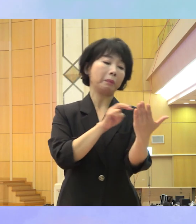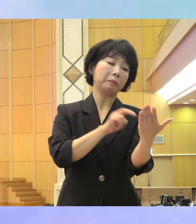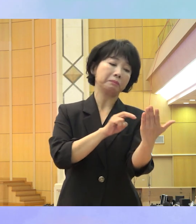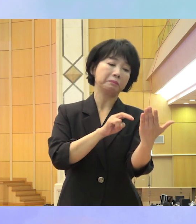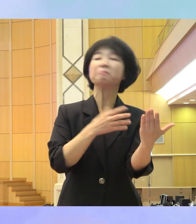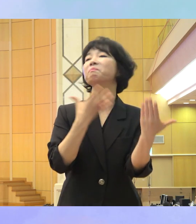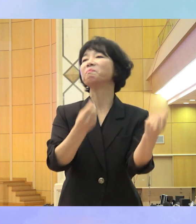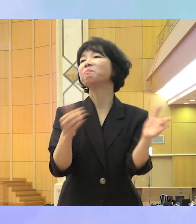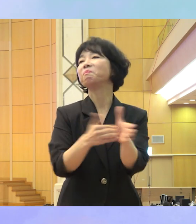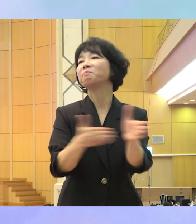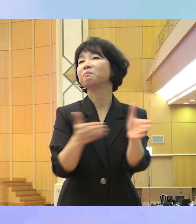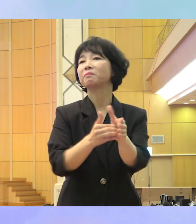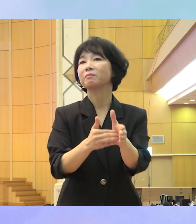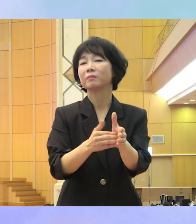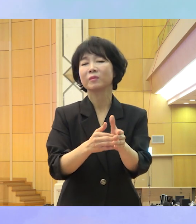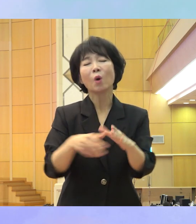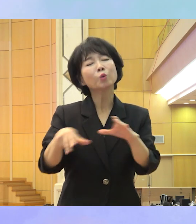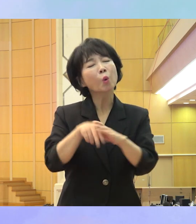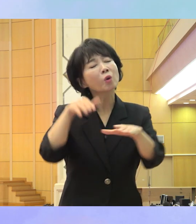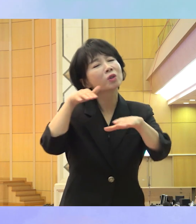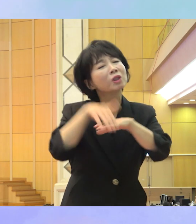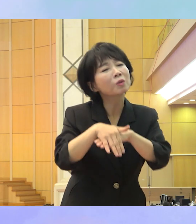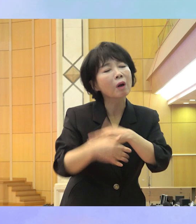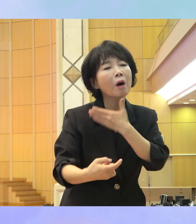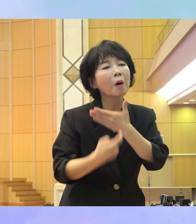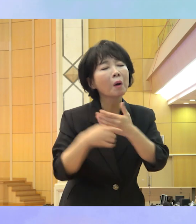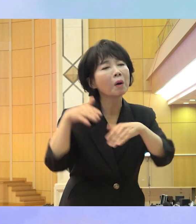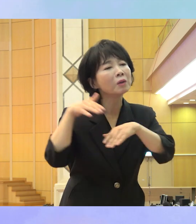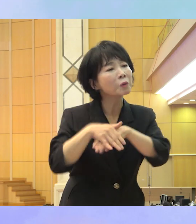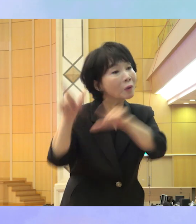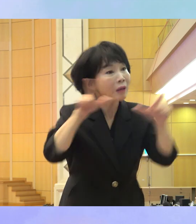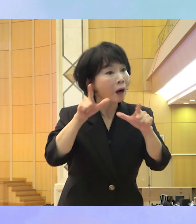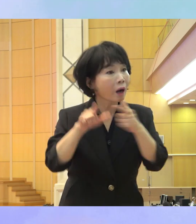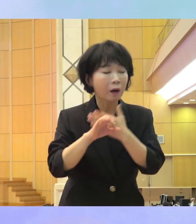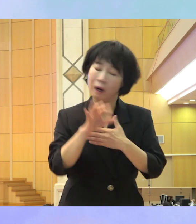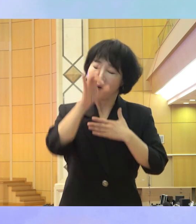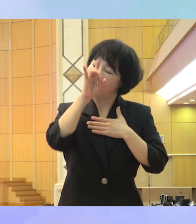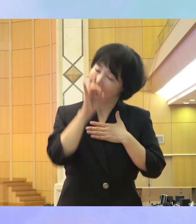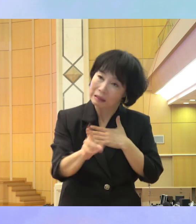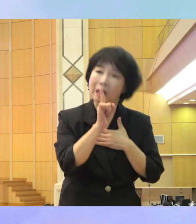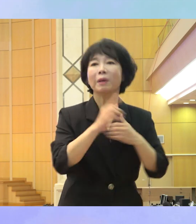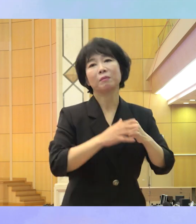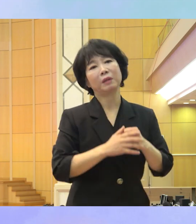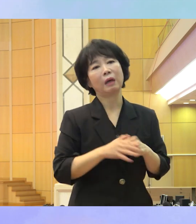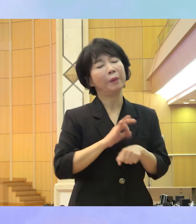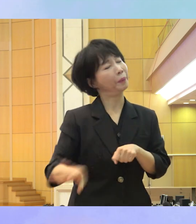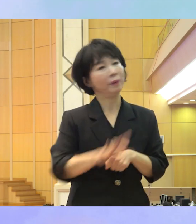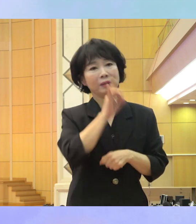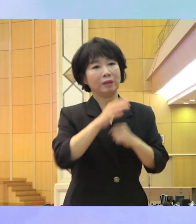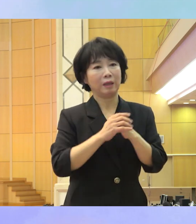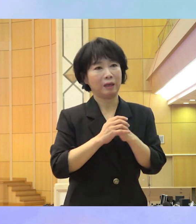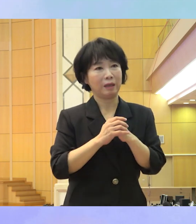하나의 종교적인 차원에서 신앙생활을 한다라는 그런 정도밖에 안 되는 겁니다.